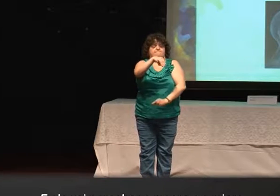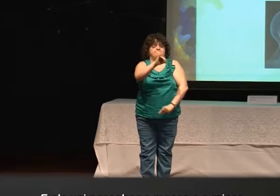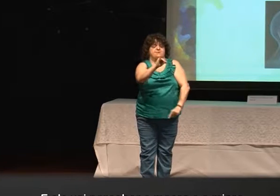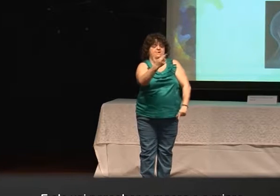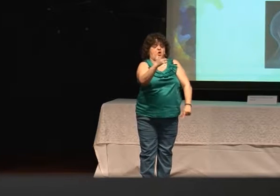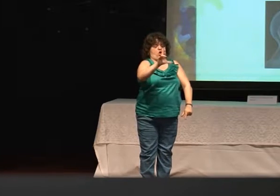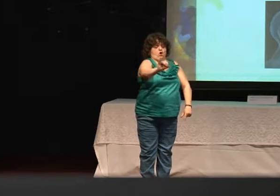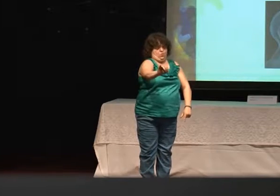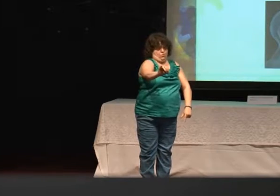micro.